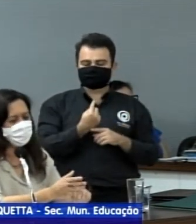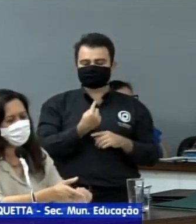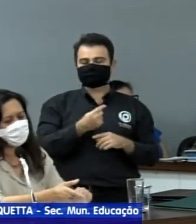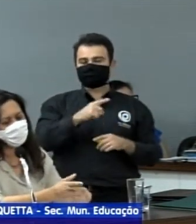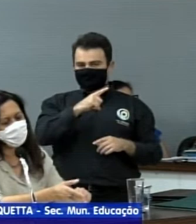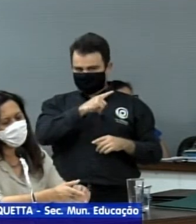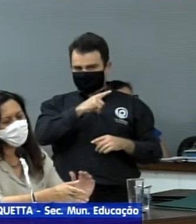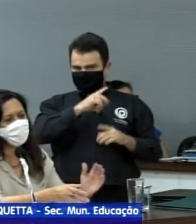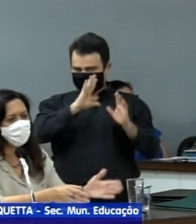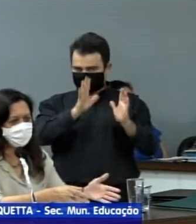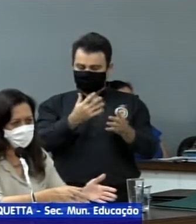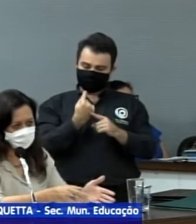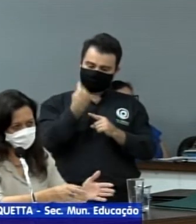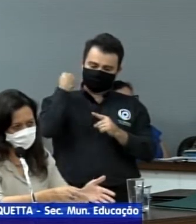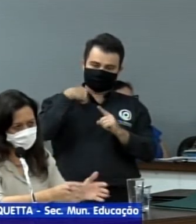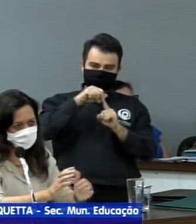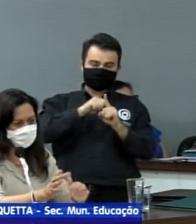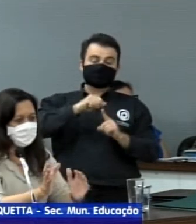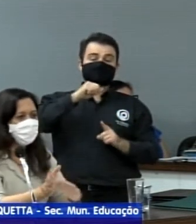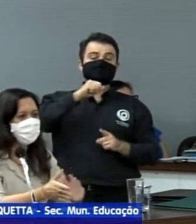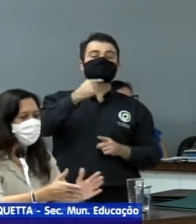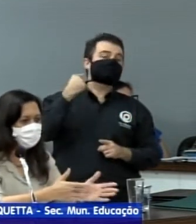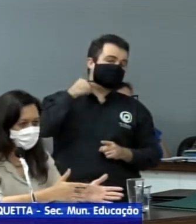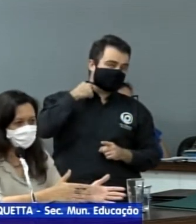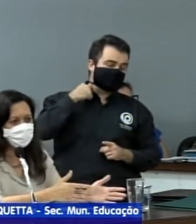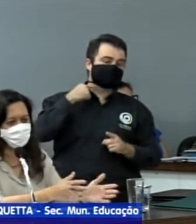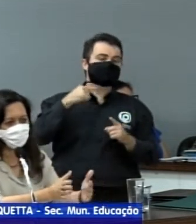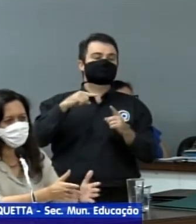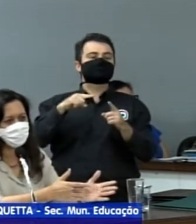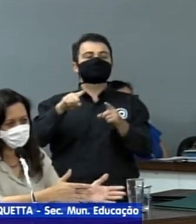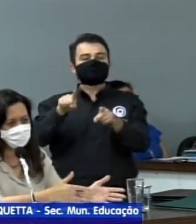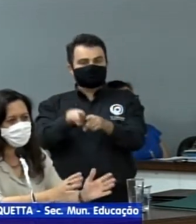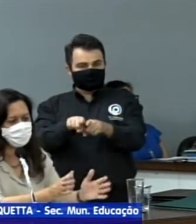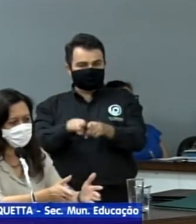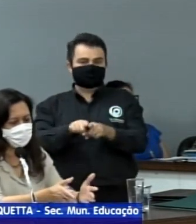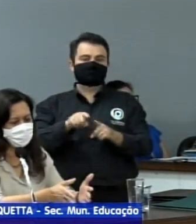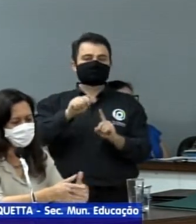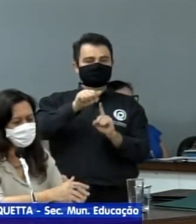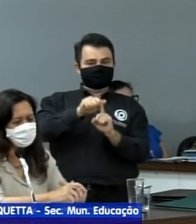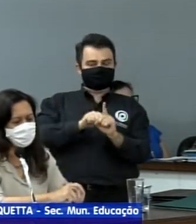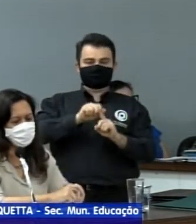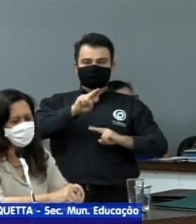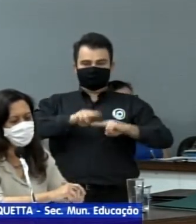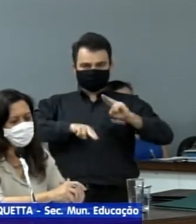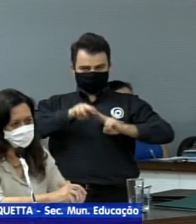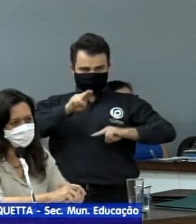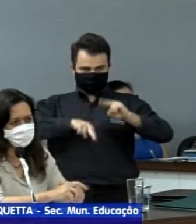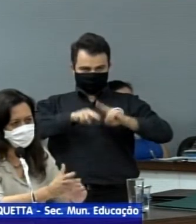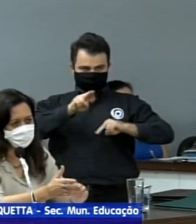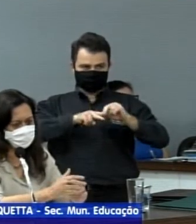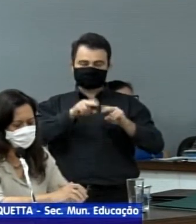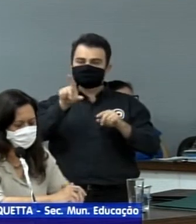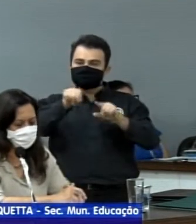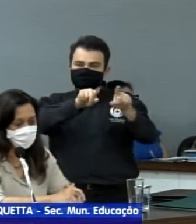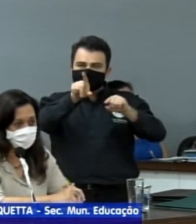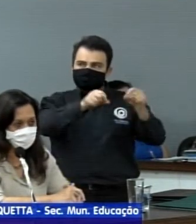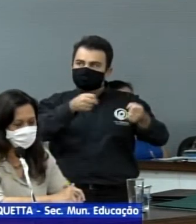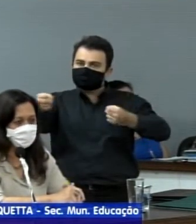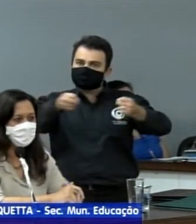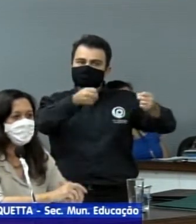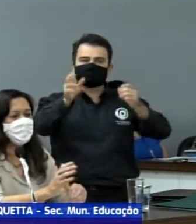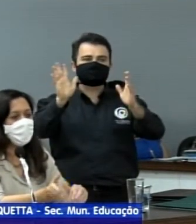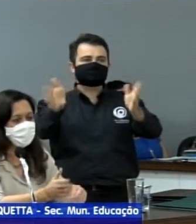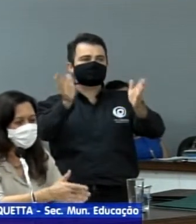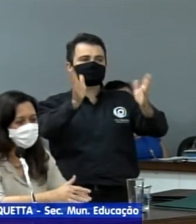em maio e o outro agora em julho. Nós também esgotamos todos os chamados dos seletistas, né? Dos temporários.